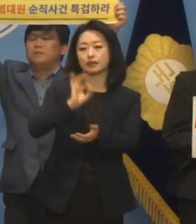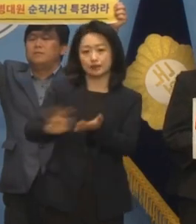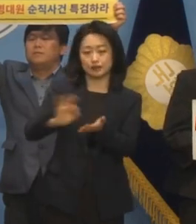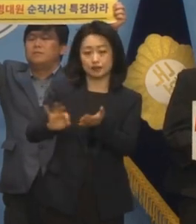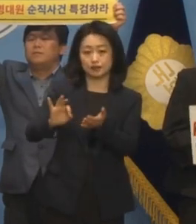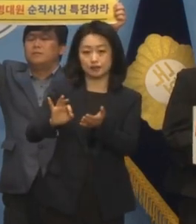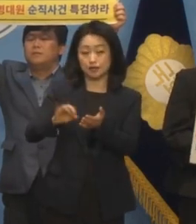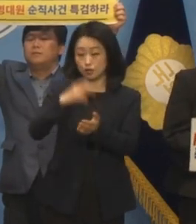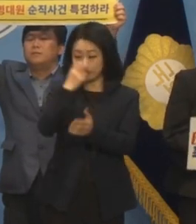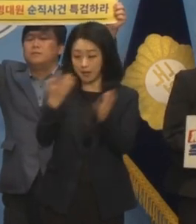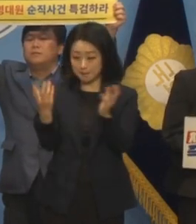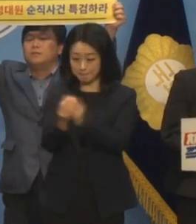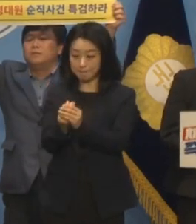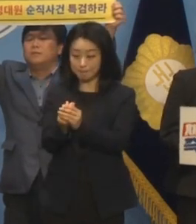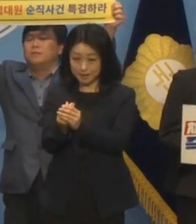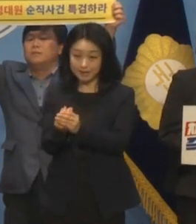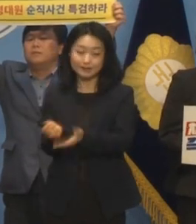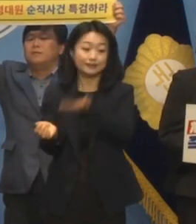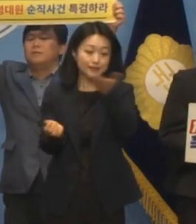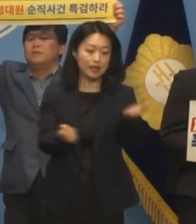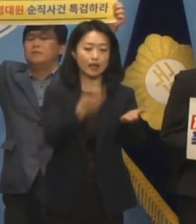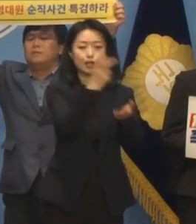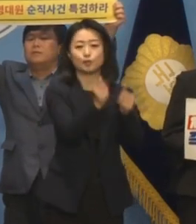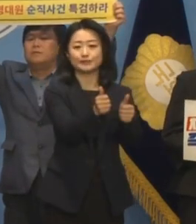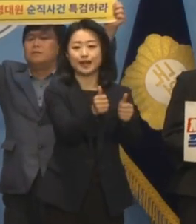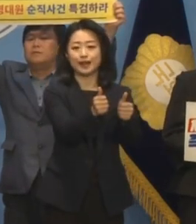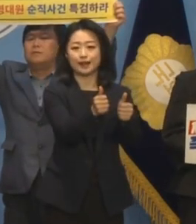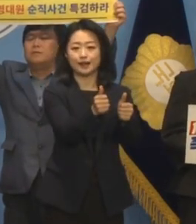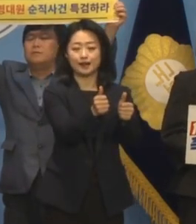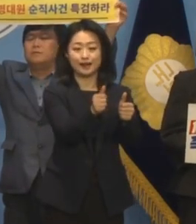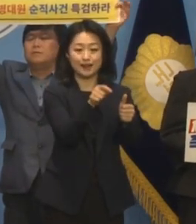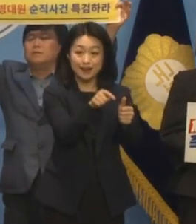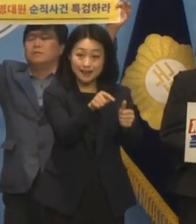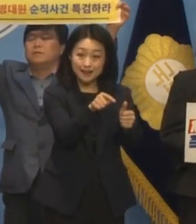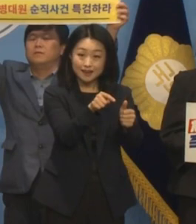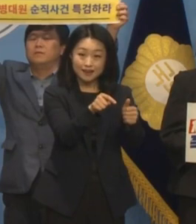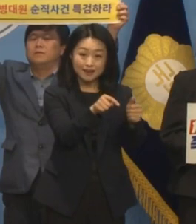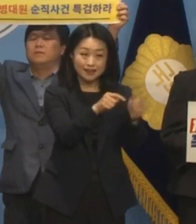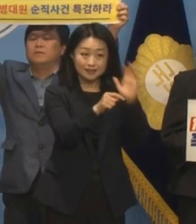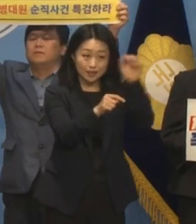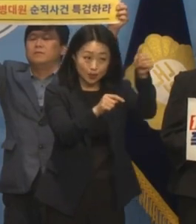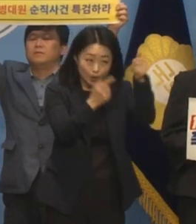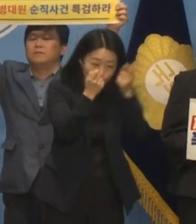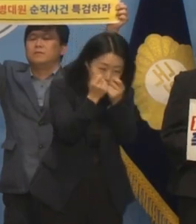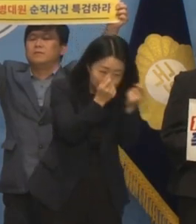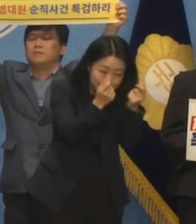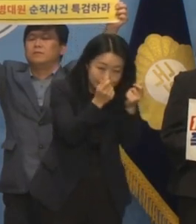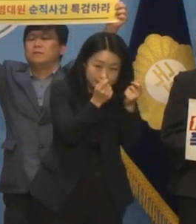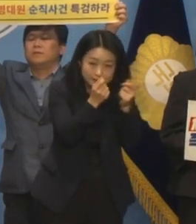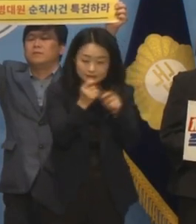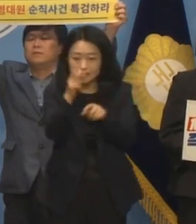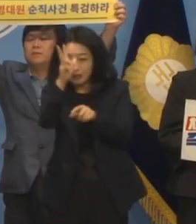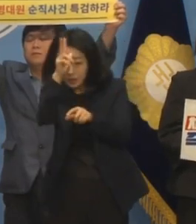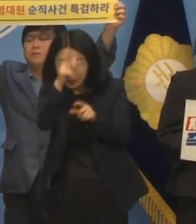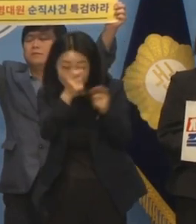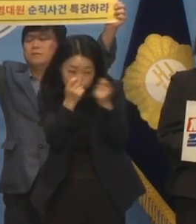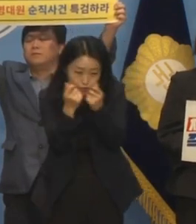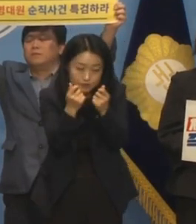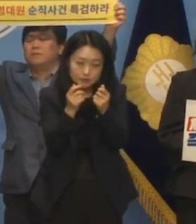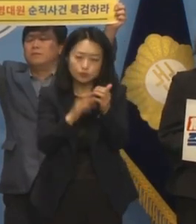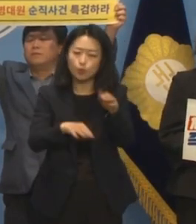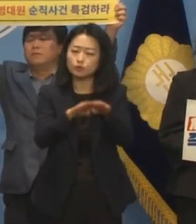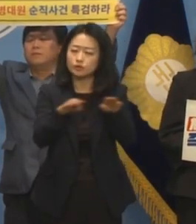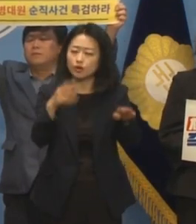검찰로 사건이 송부됩니다. 대통령실 눈치를 안 볼 수 없는 검찰과 경찰이 과연 공정하게 사건 처리할